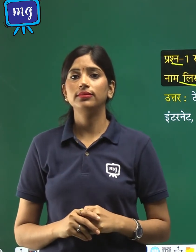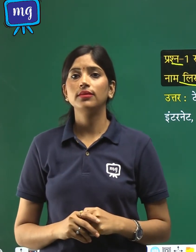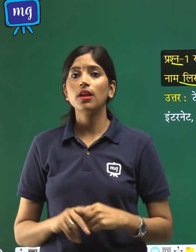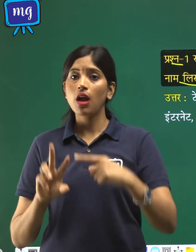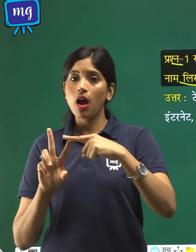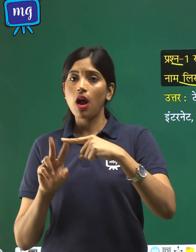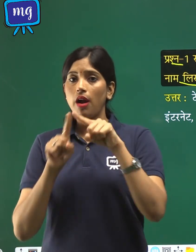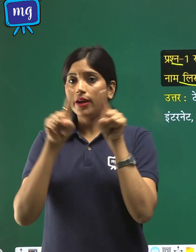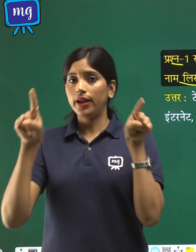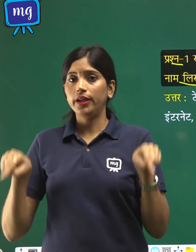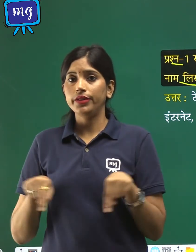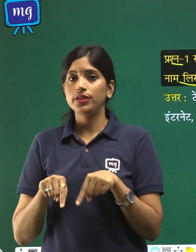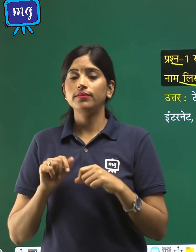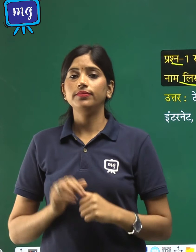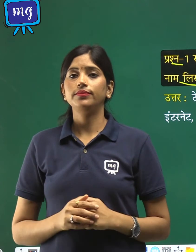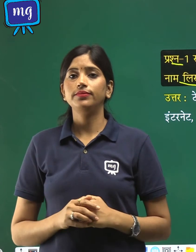टेलीविज़न,